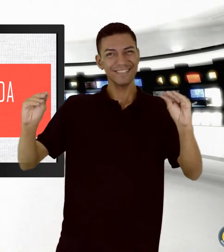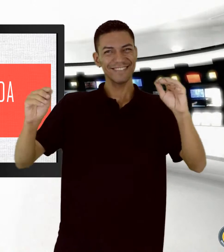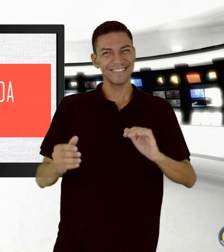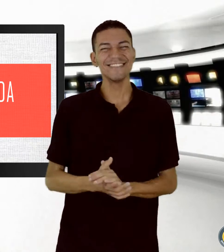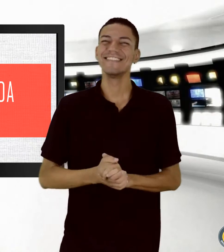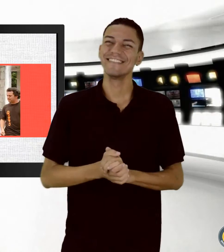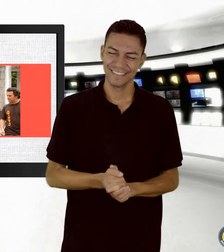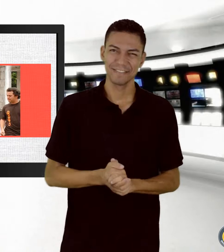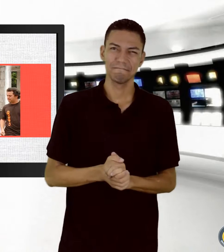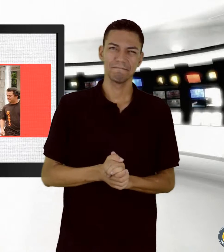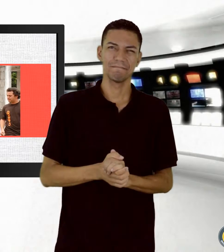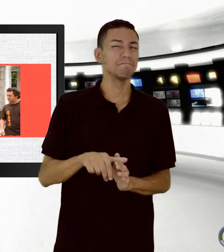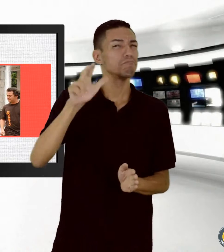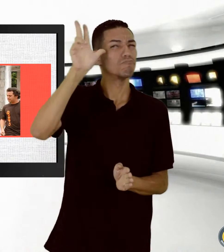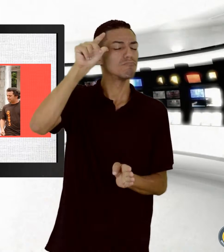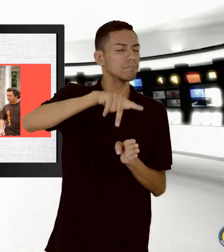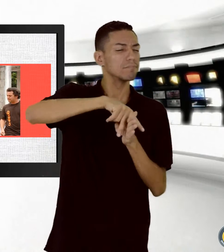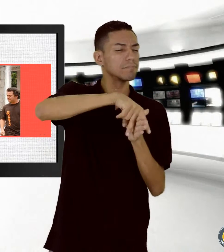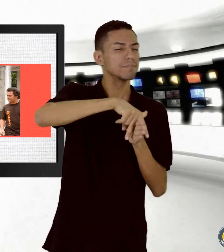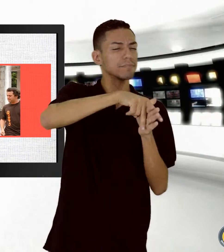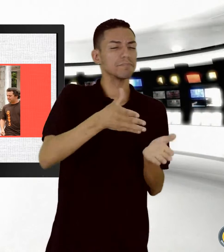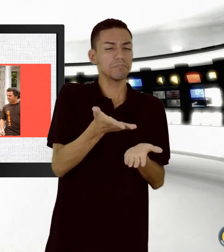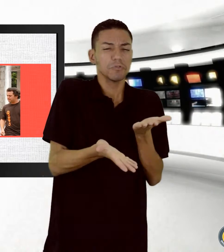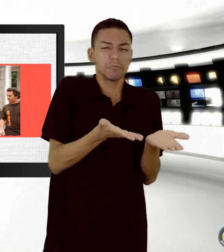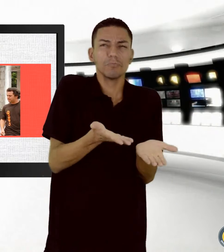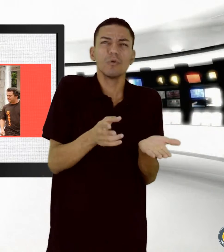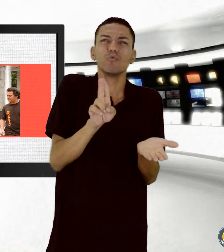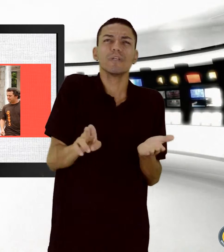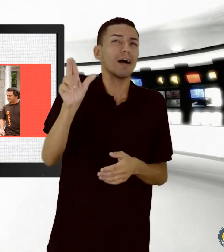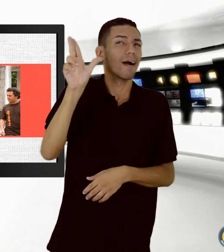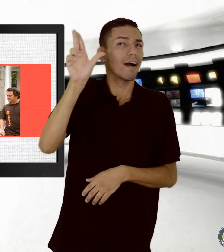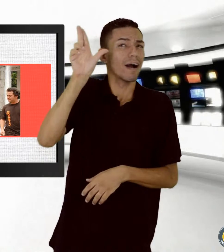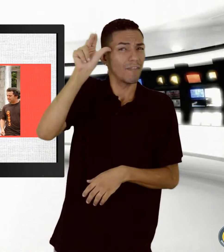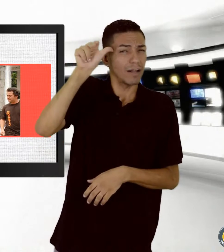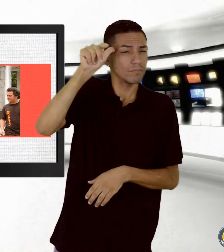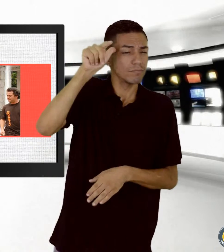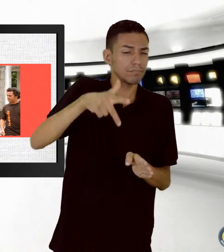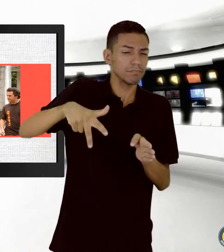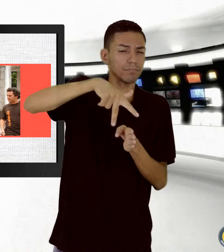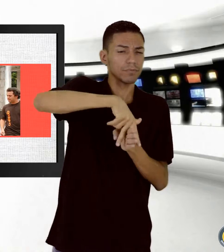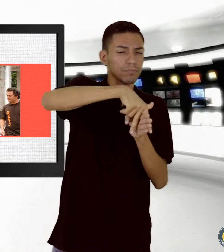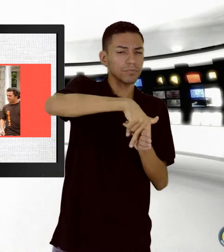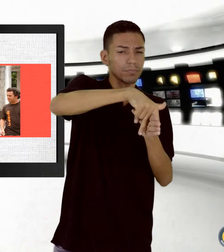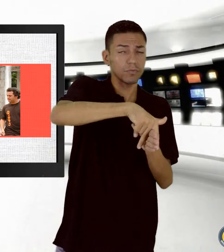A ecoterapia é um método terapêutico que utiliza o cavalo dentro de um foco interdisciplinar nas áreas de